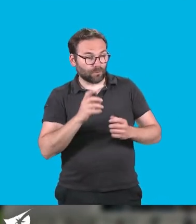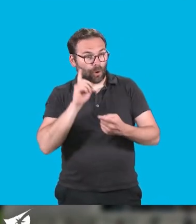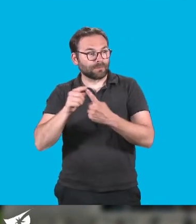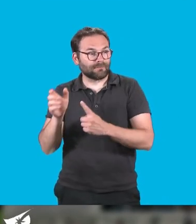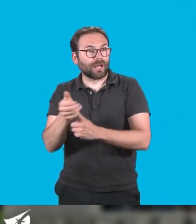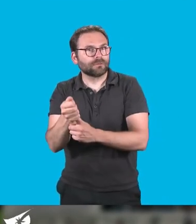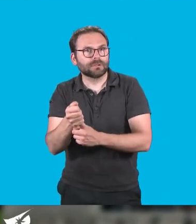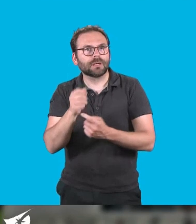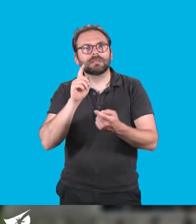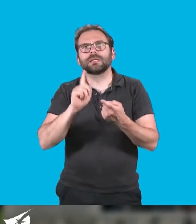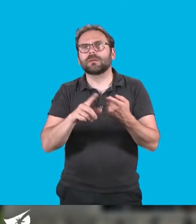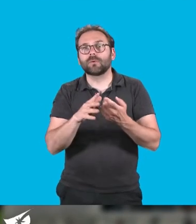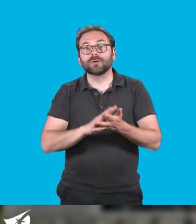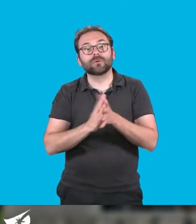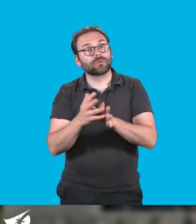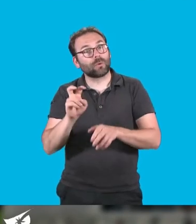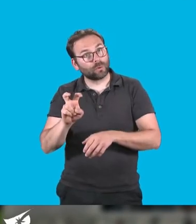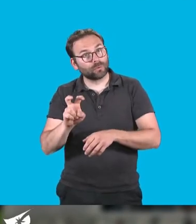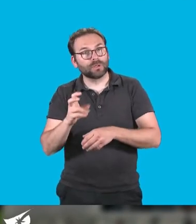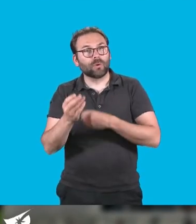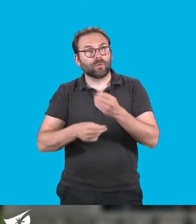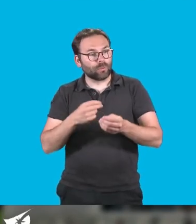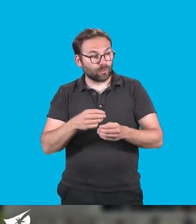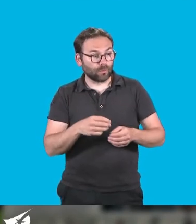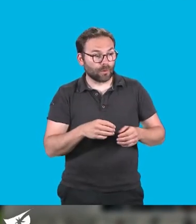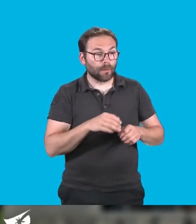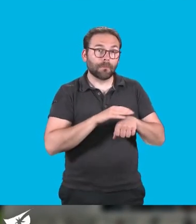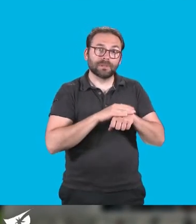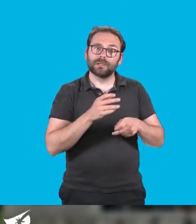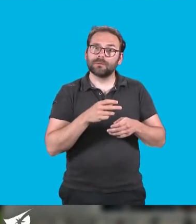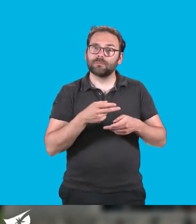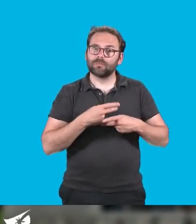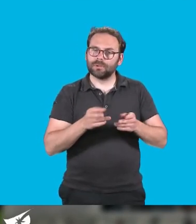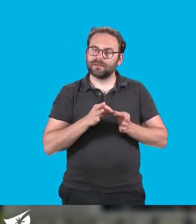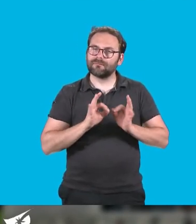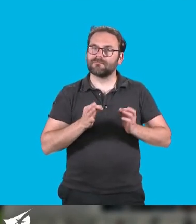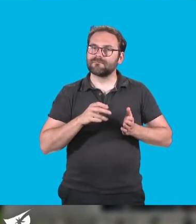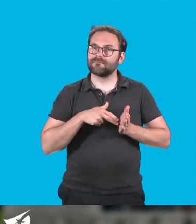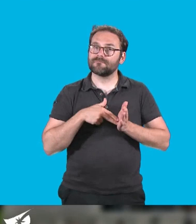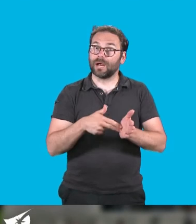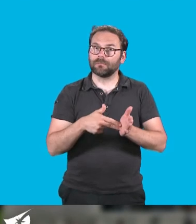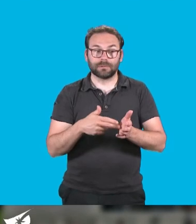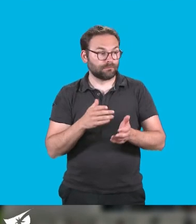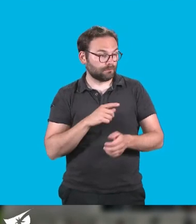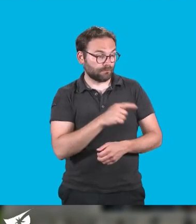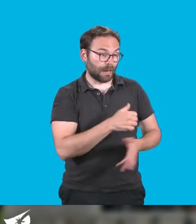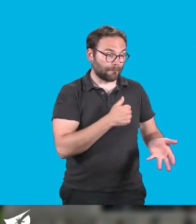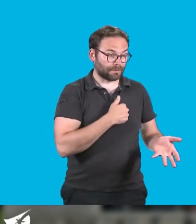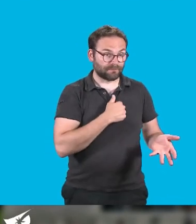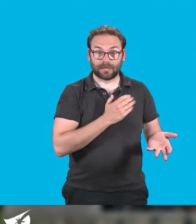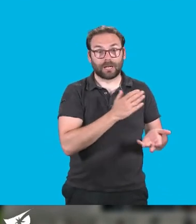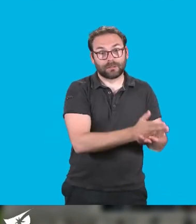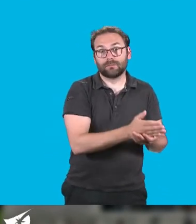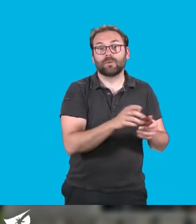objectifs à la fois en termes de transition écologique ou de fiabilisation de la politique publique, intervenir également sur ce secteur en lien bien